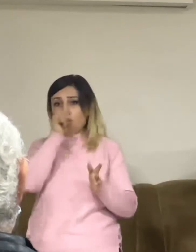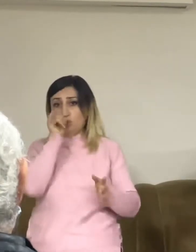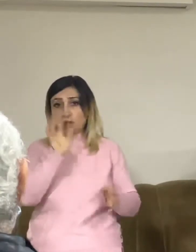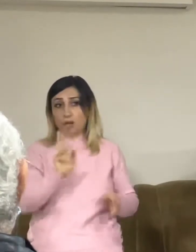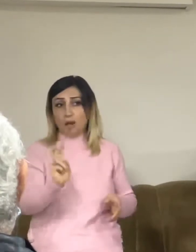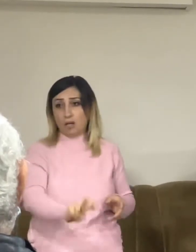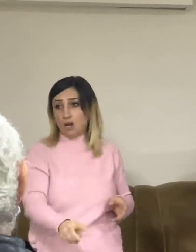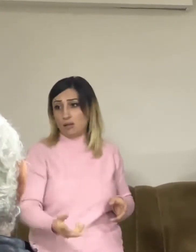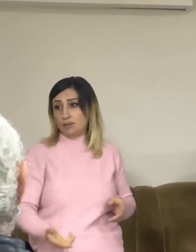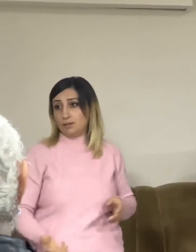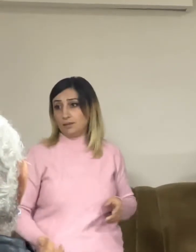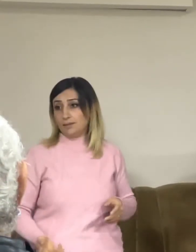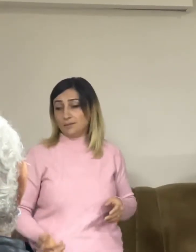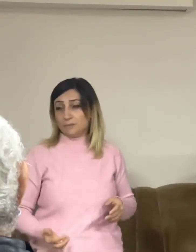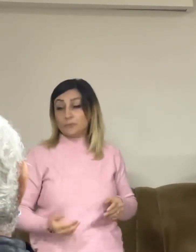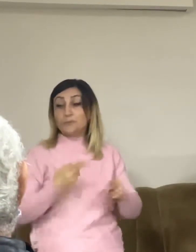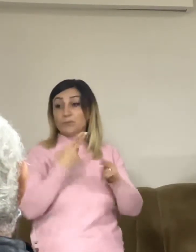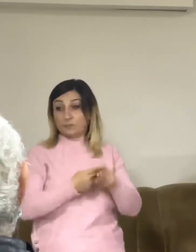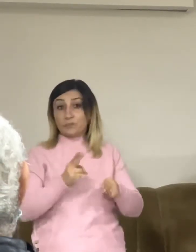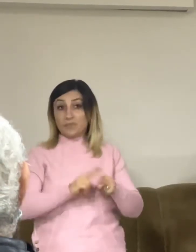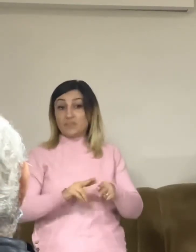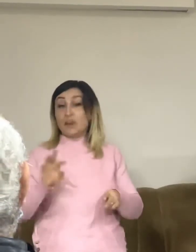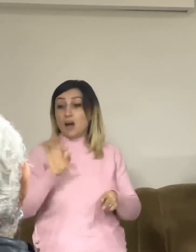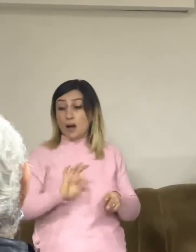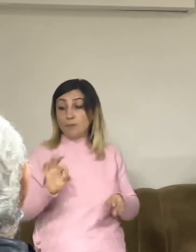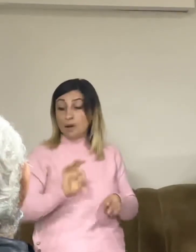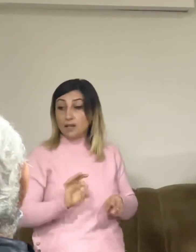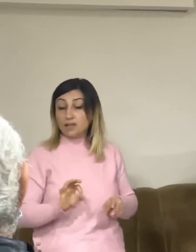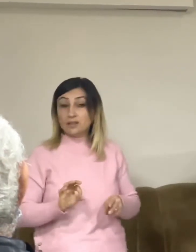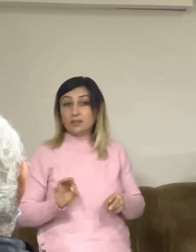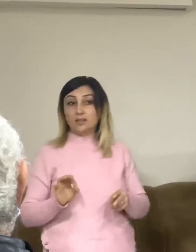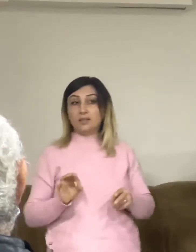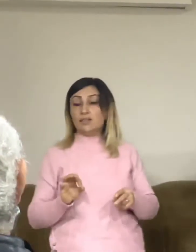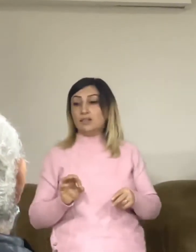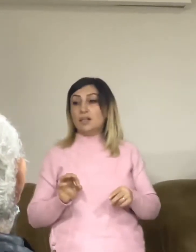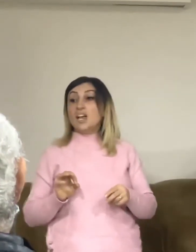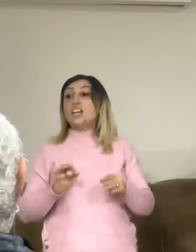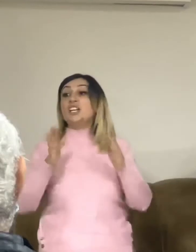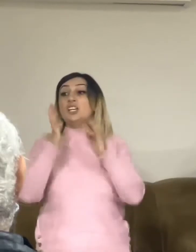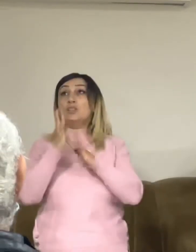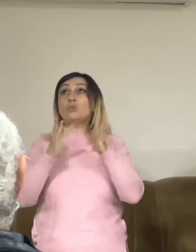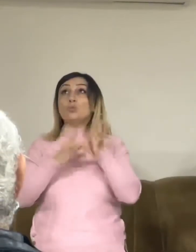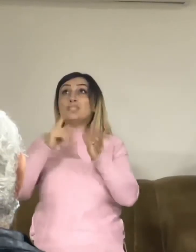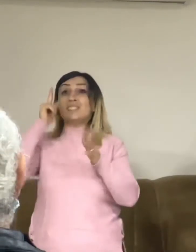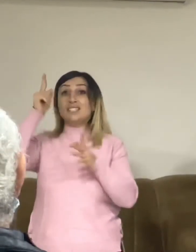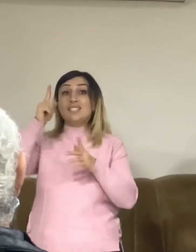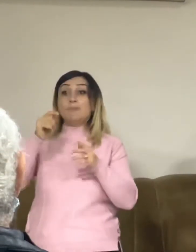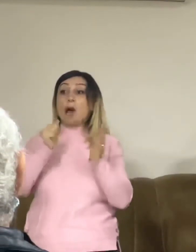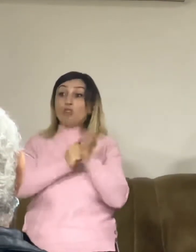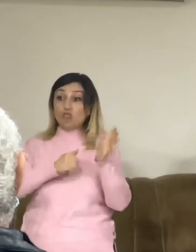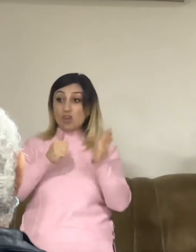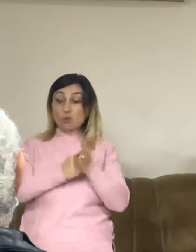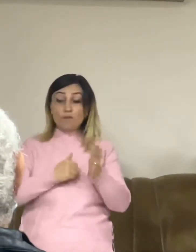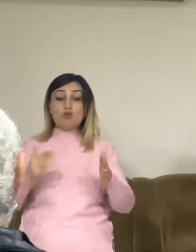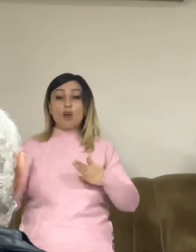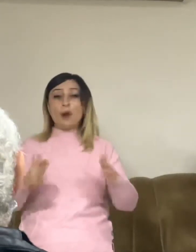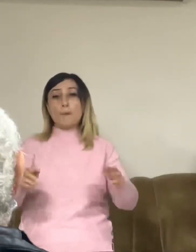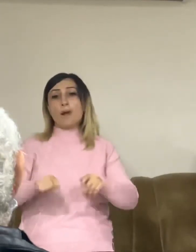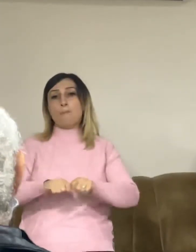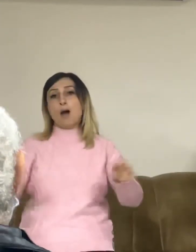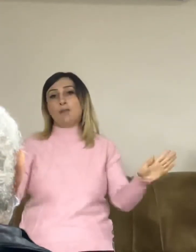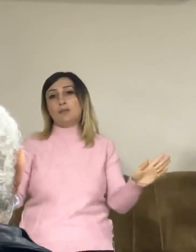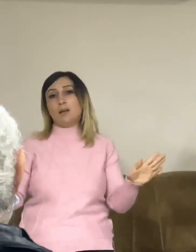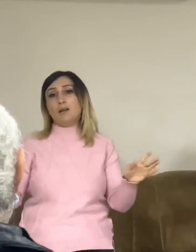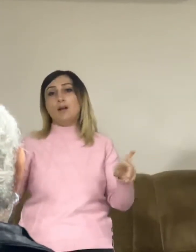Դրա համար այսօր Վերադարձ Տիրոջը ճանապարհը լիարժեք բաց է։ Եվ ովքեր որ լսում են